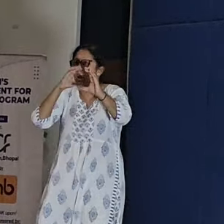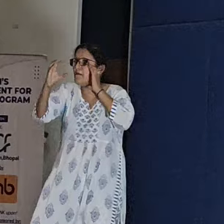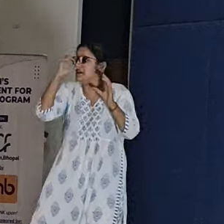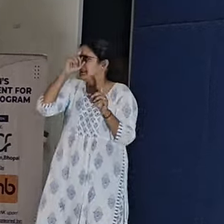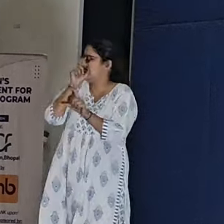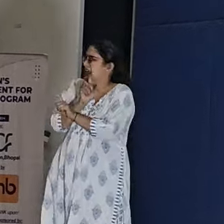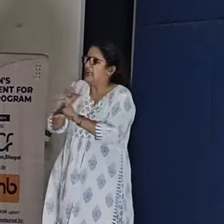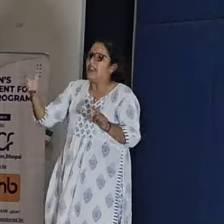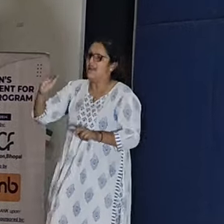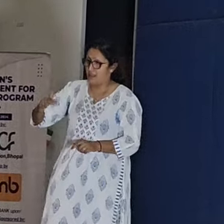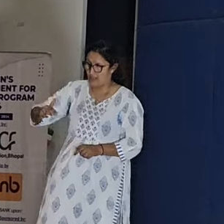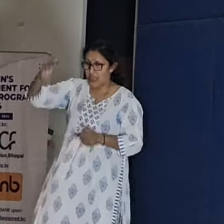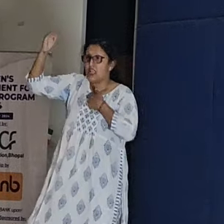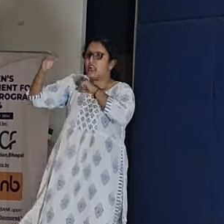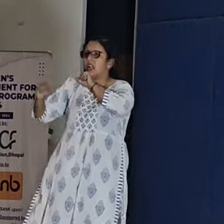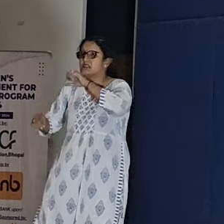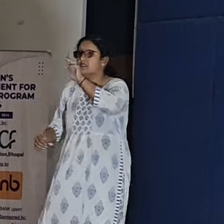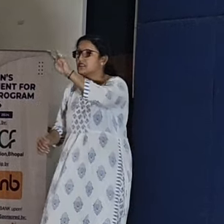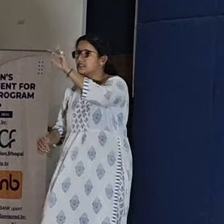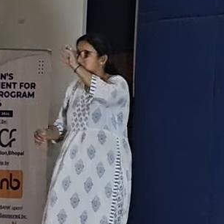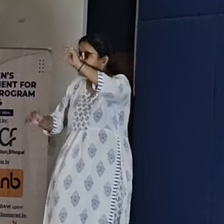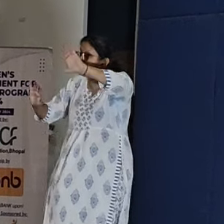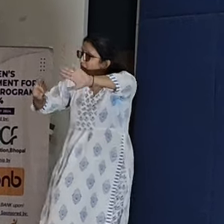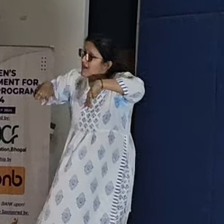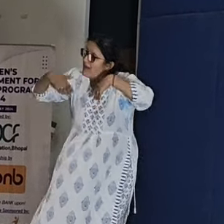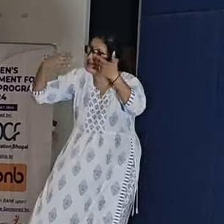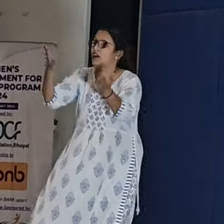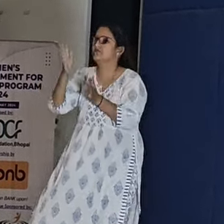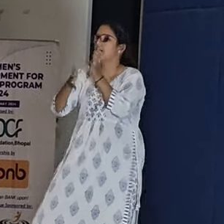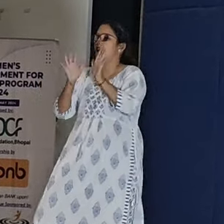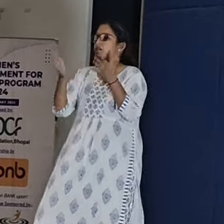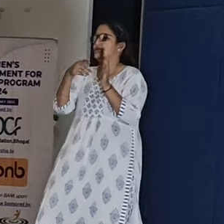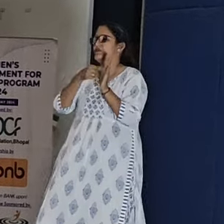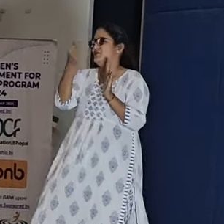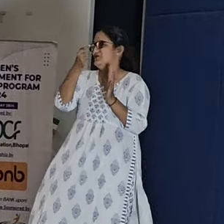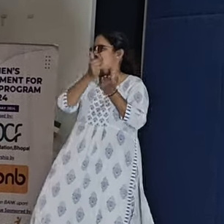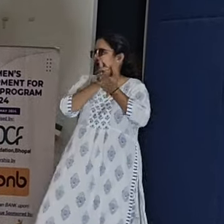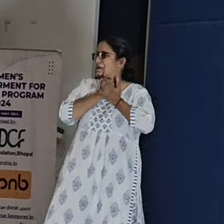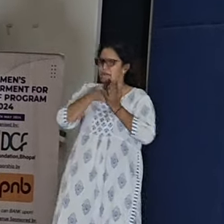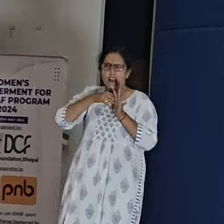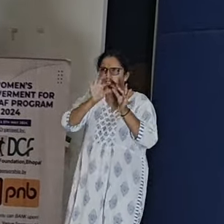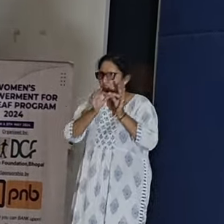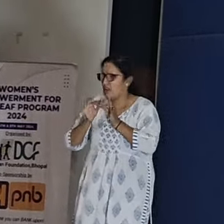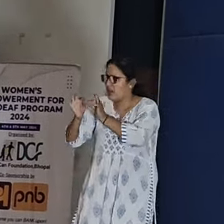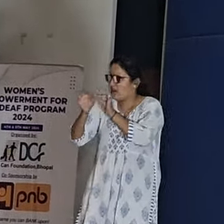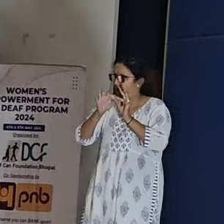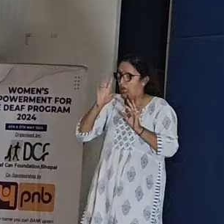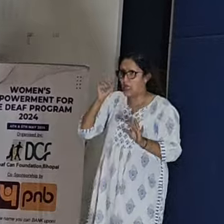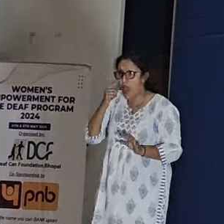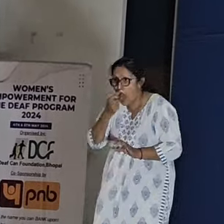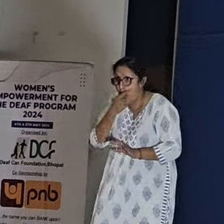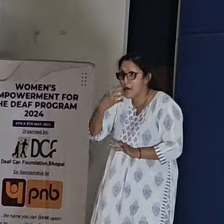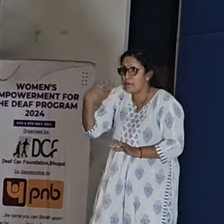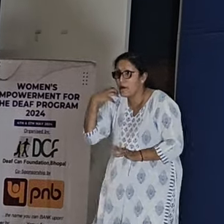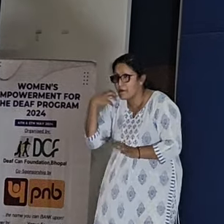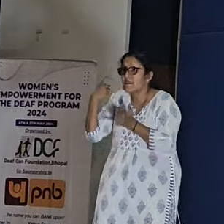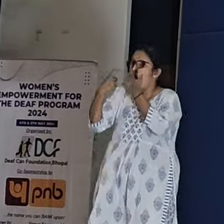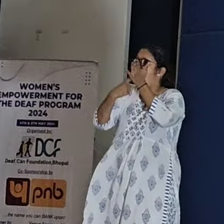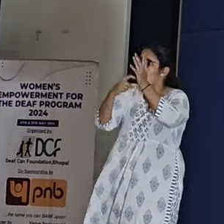कुछ परेशानी है, मैं उनकी कुछ कुछ बातें समझ नहीं पाती थी, जब मैं 30 साल के बाद से साइन एबल ने मेरी हेल्प कर गया एज इंटरव्यूटर, तो